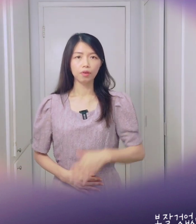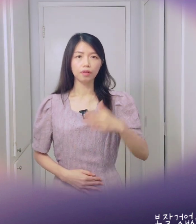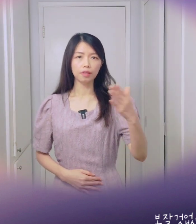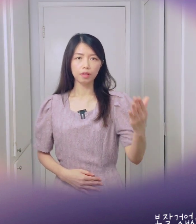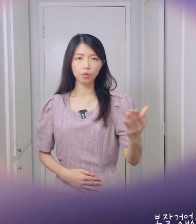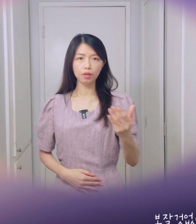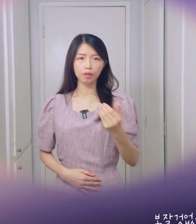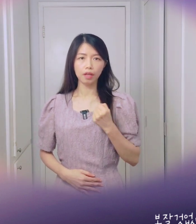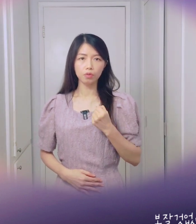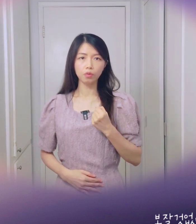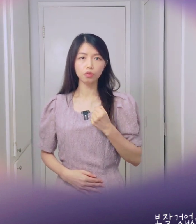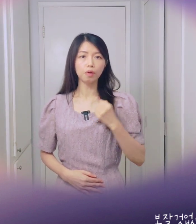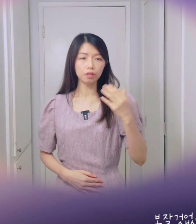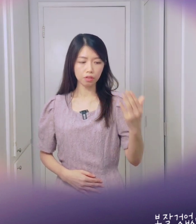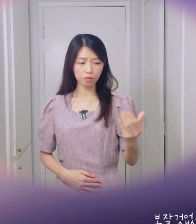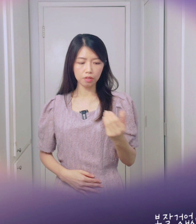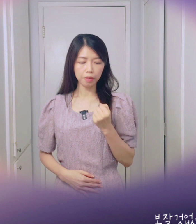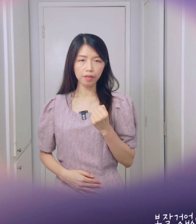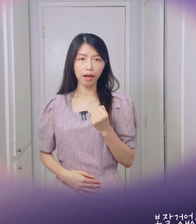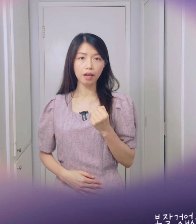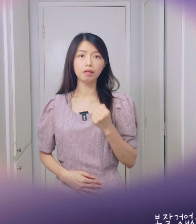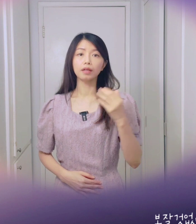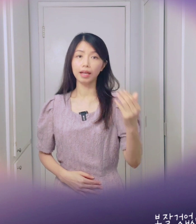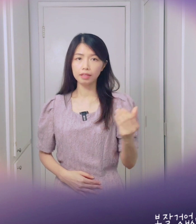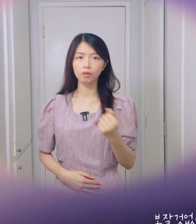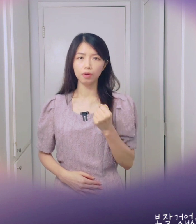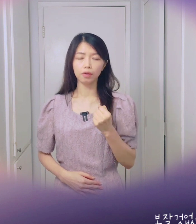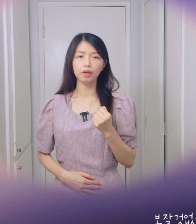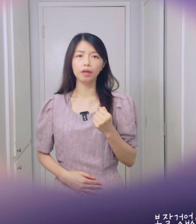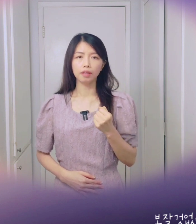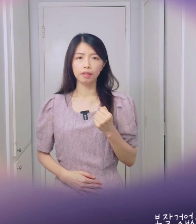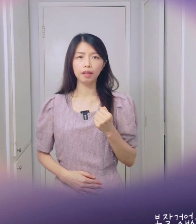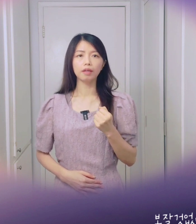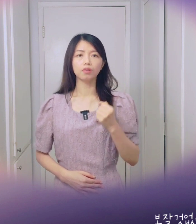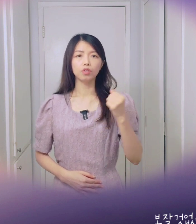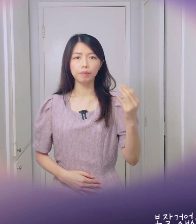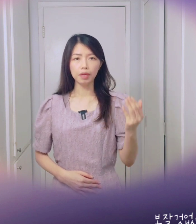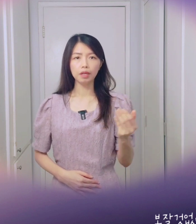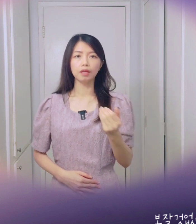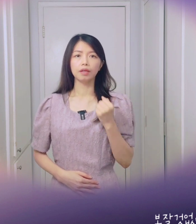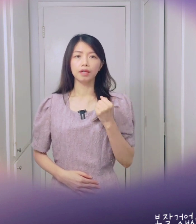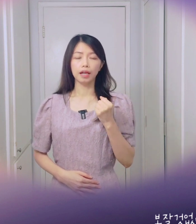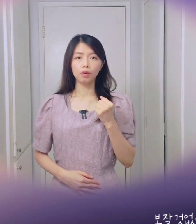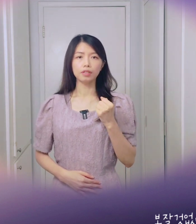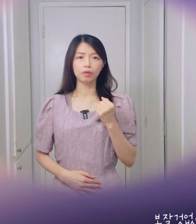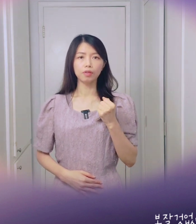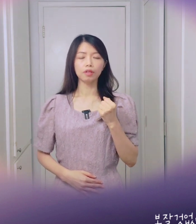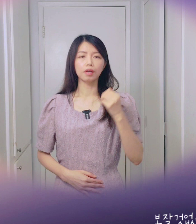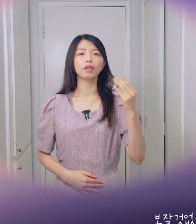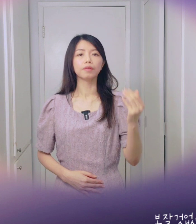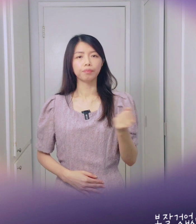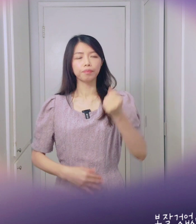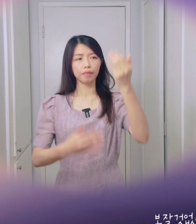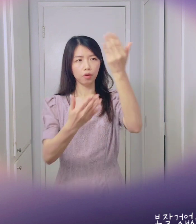한 대수어는 손을 이렇게 내 쪽으로 주먹을 쥐어주시면 내가 가지는 거예요. 근데 주님이 가져가시는